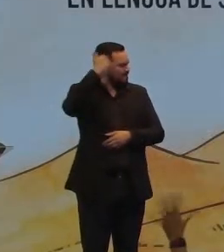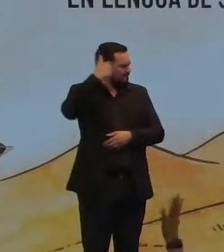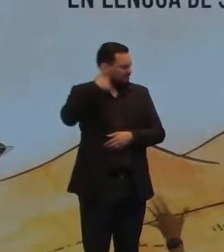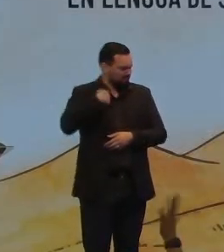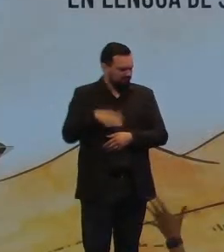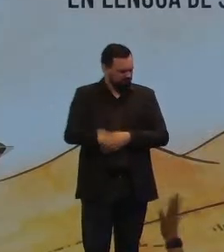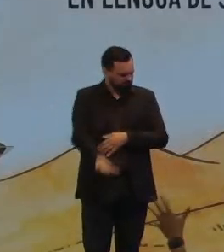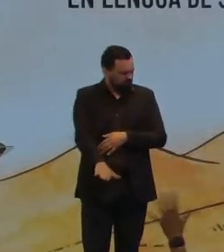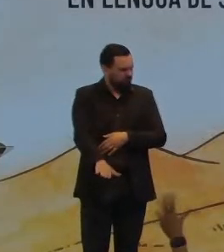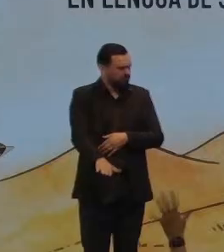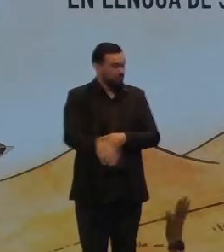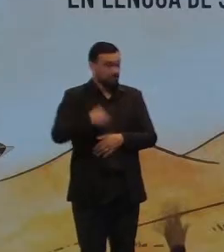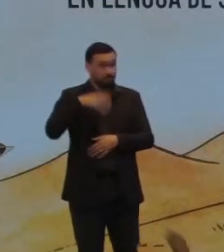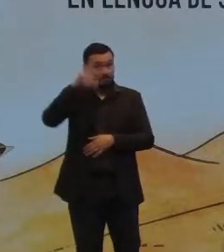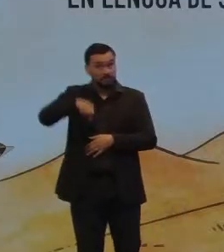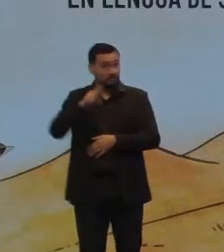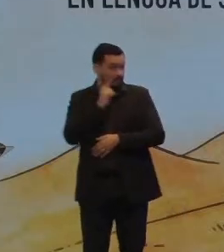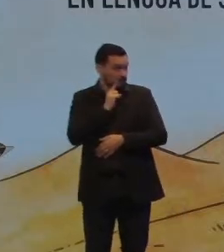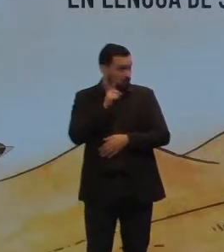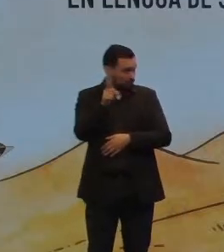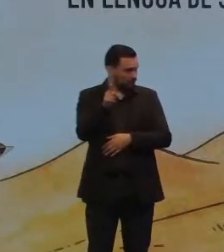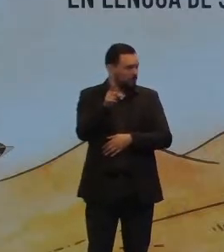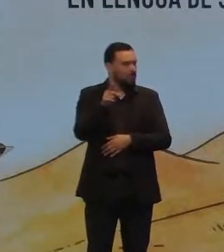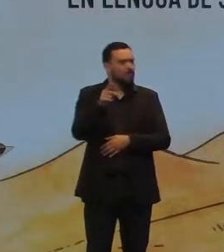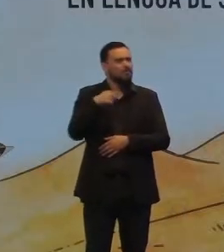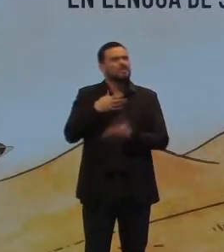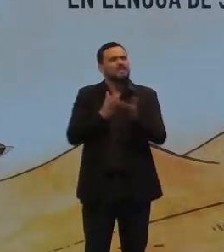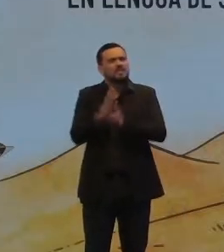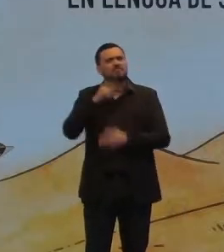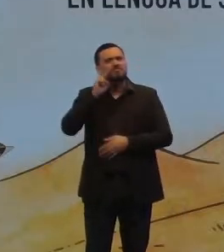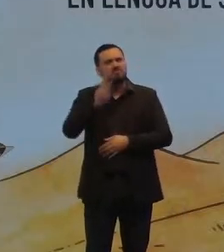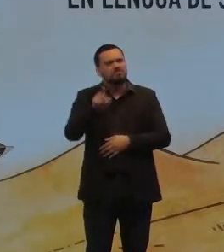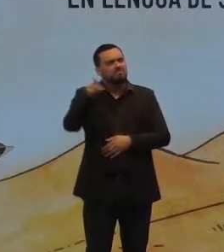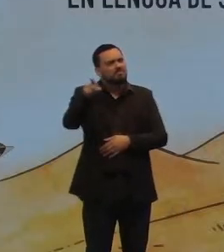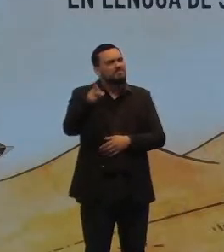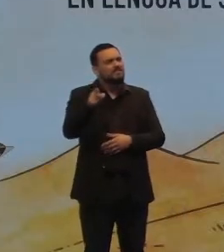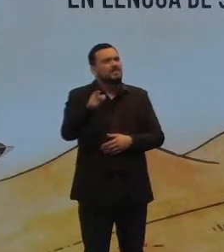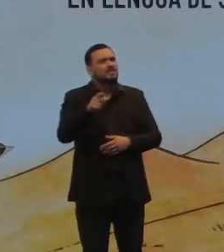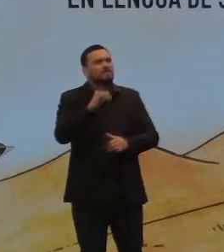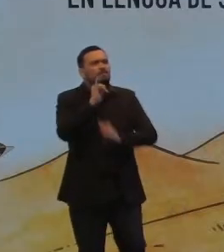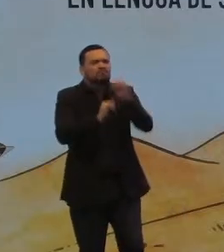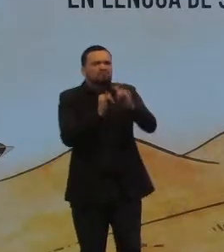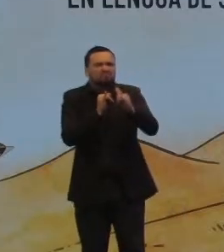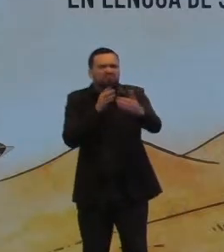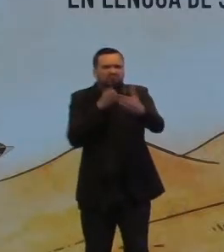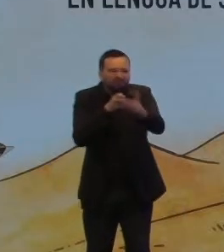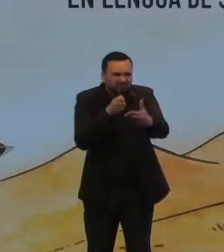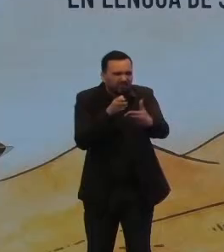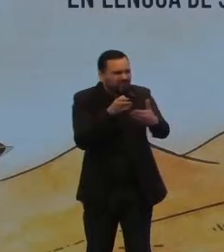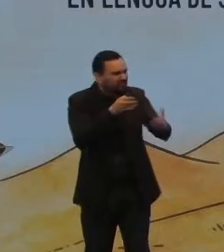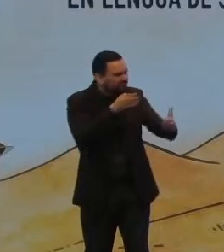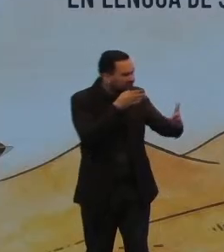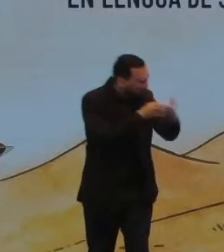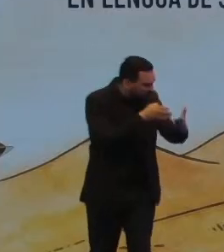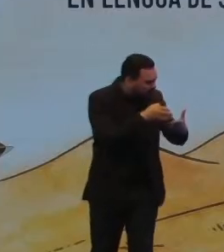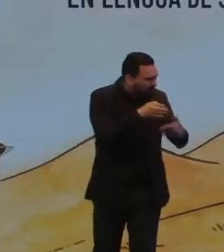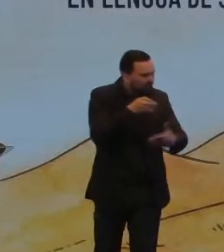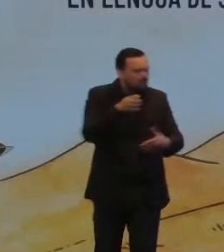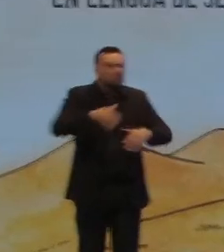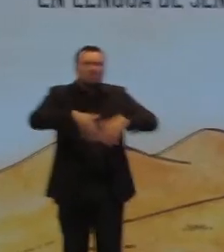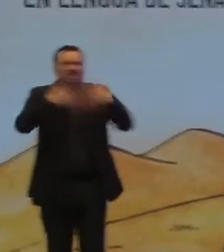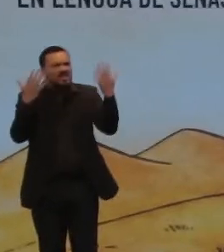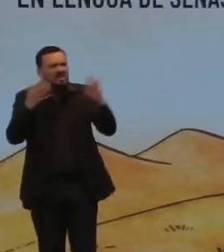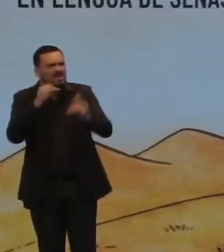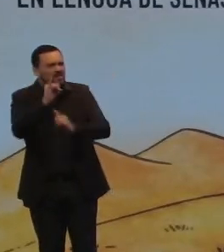Porque antes, cuando yo era pequeño, mi papá es sordo, siempre yo veía que había barreras para acceder